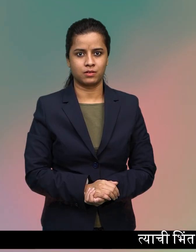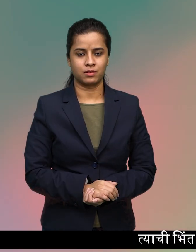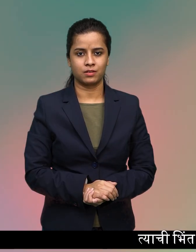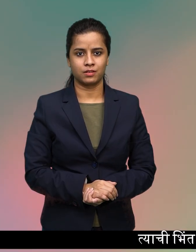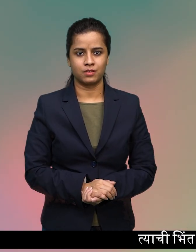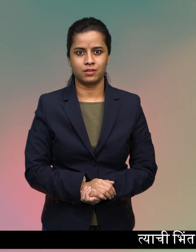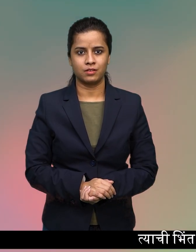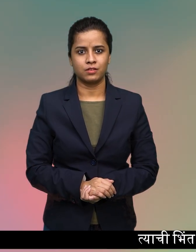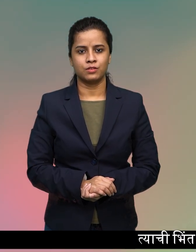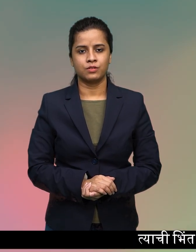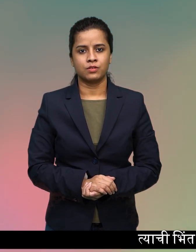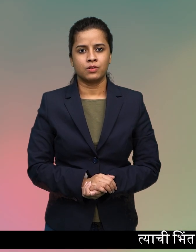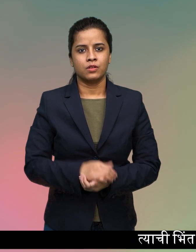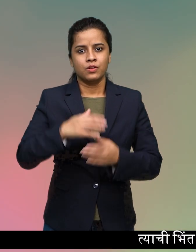त्याची भिंत उजव्या पिंडकोशाच्या तुलनेत